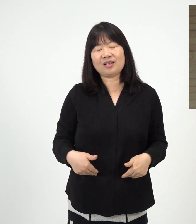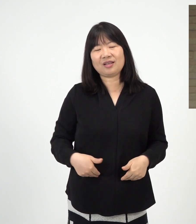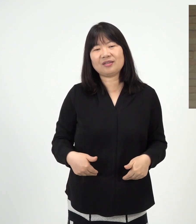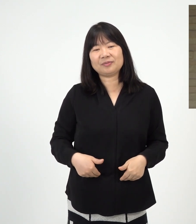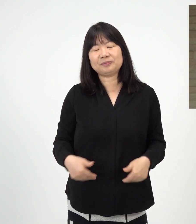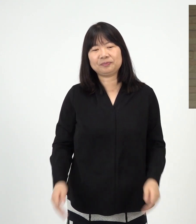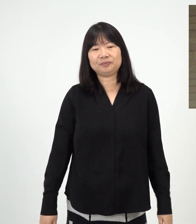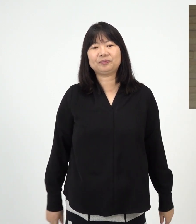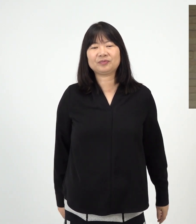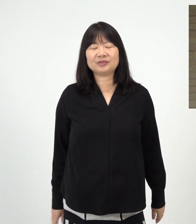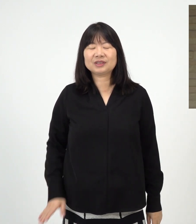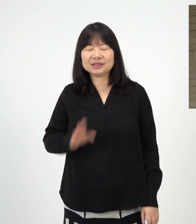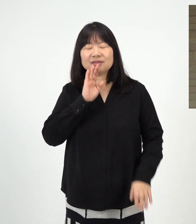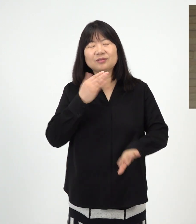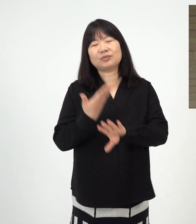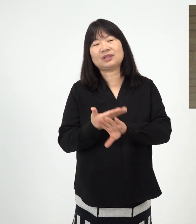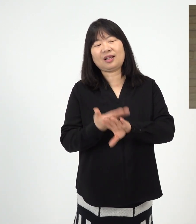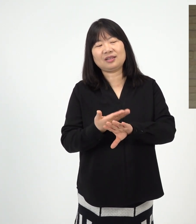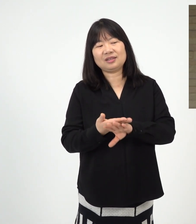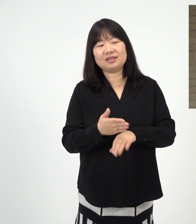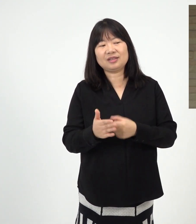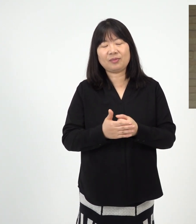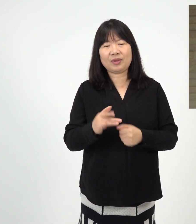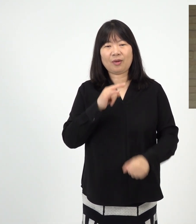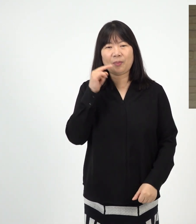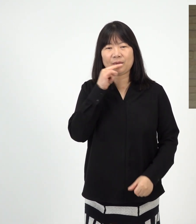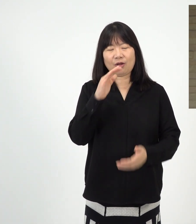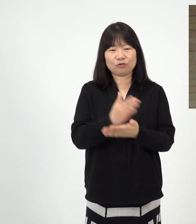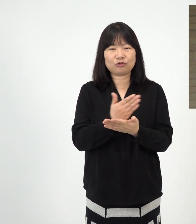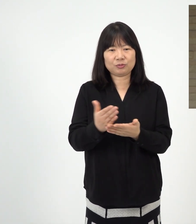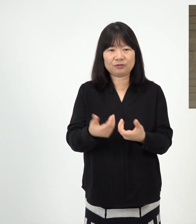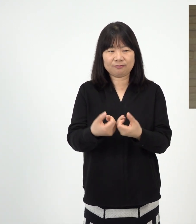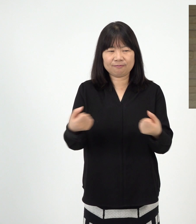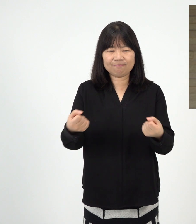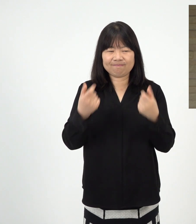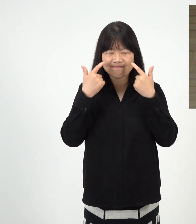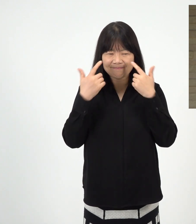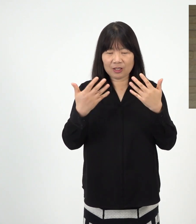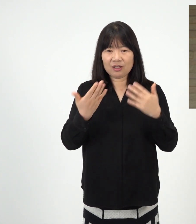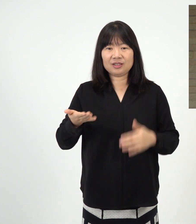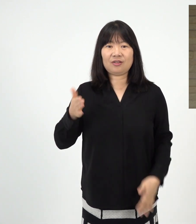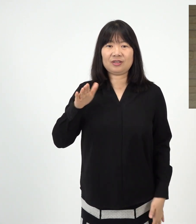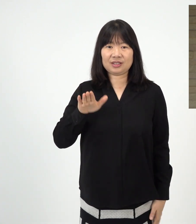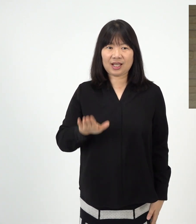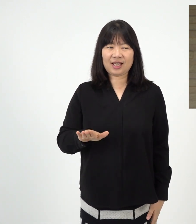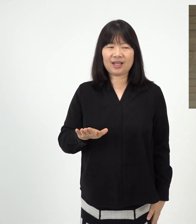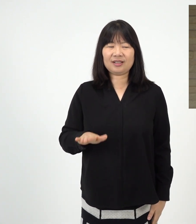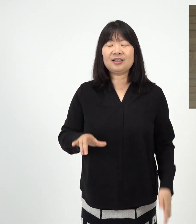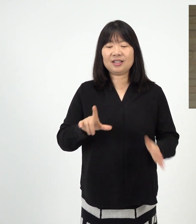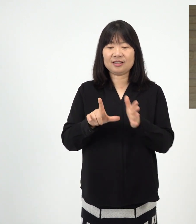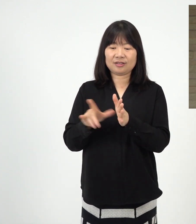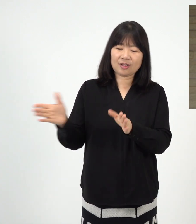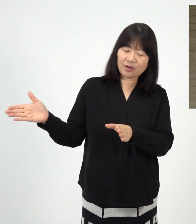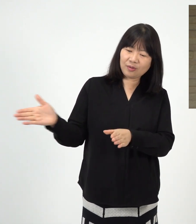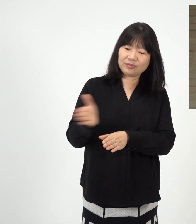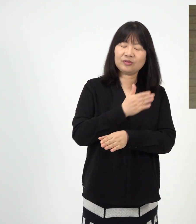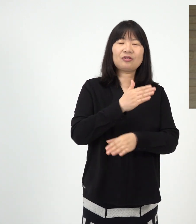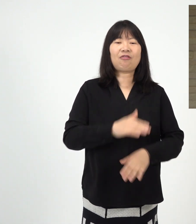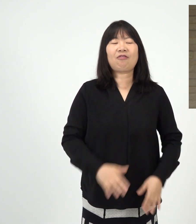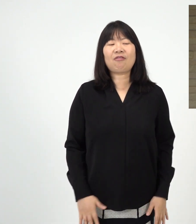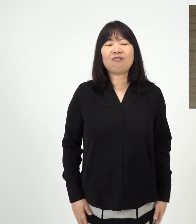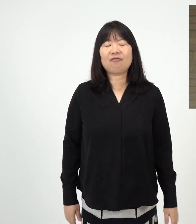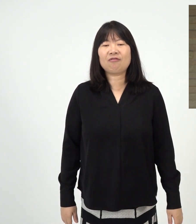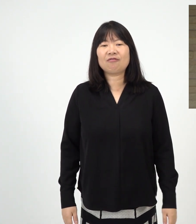생물학적인 어떤 요인이 있다는 거죠. 그 엄격한 구분이 이루어집니다. 자, 그런데 이때부터